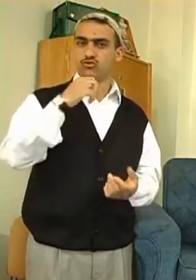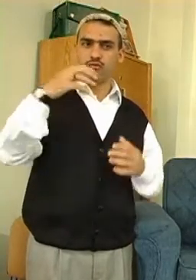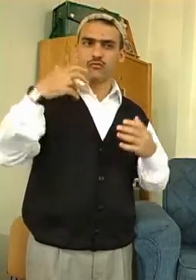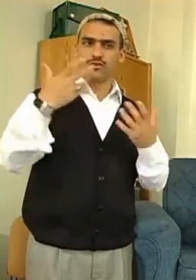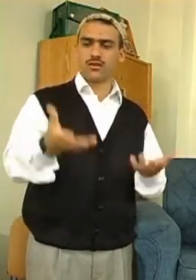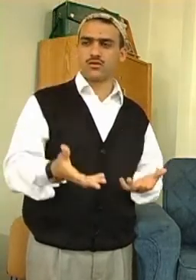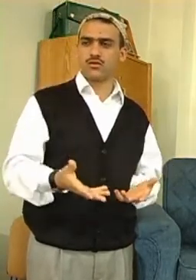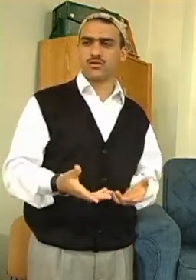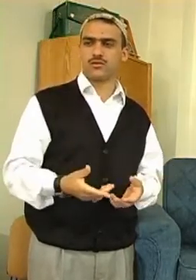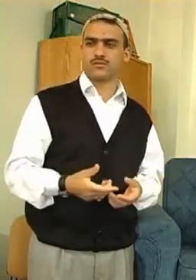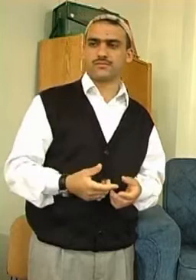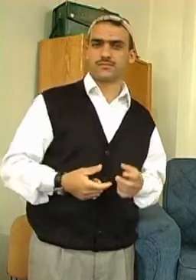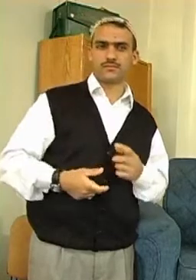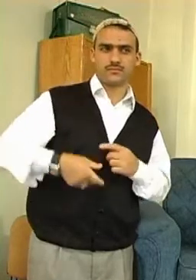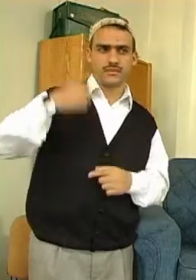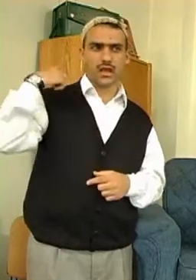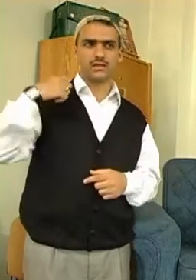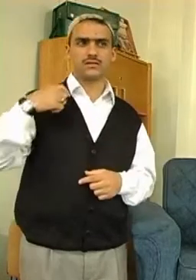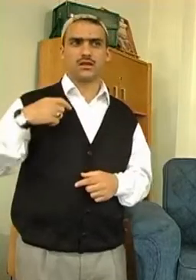Sultanahmet'in yanında askerlik yapmış.